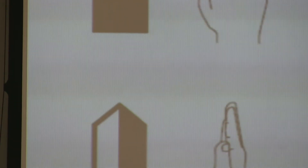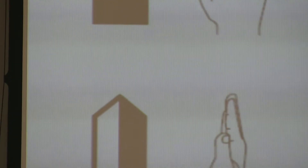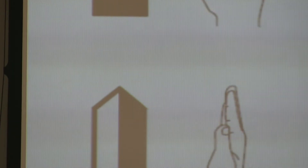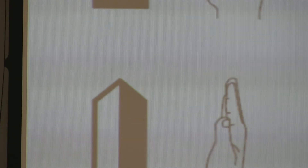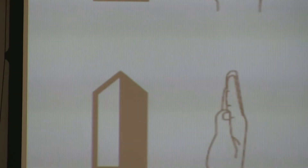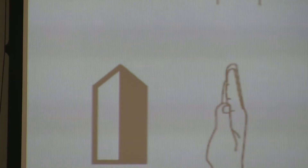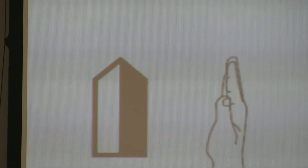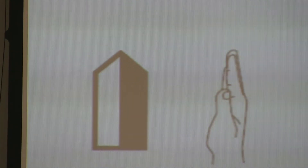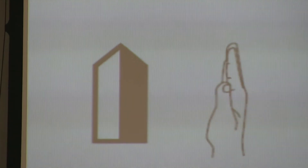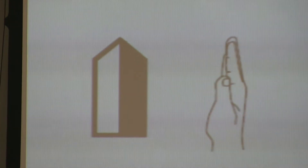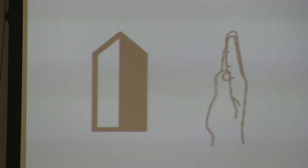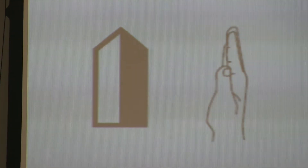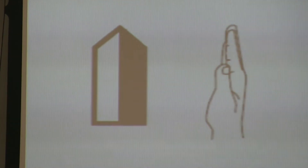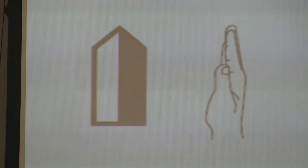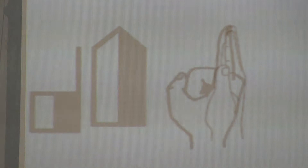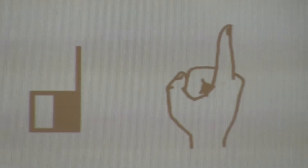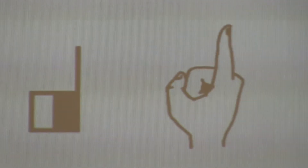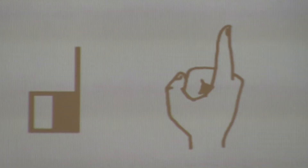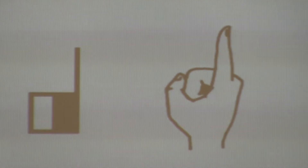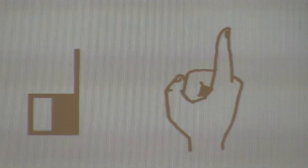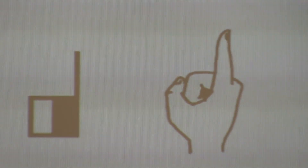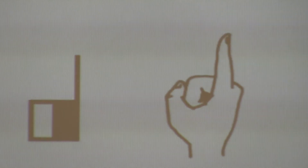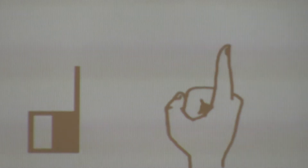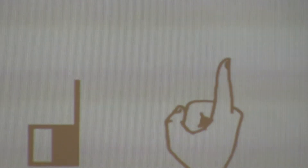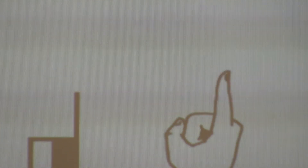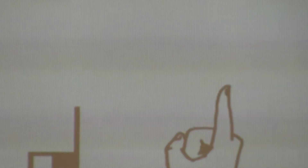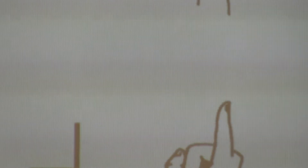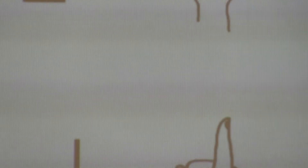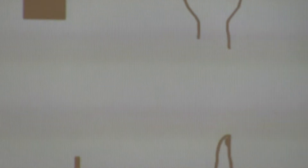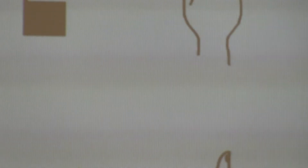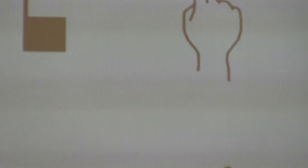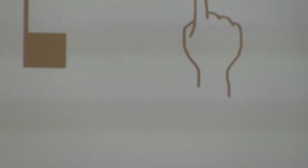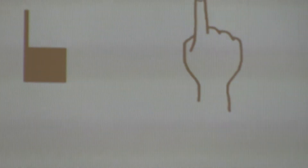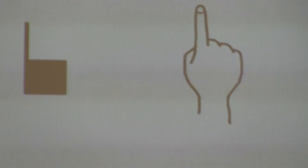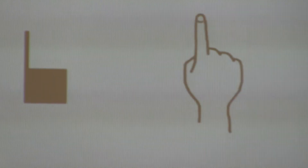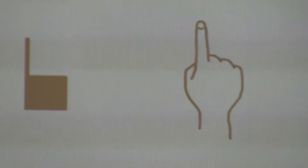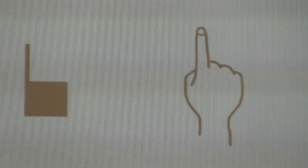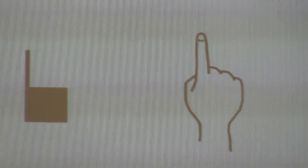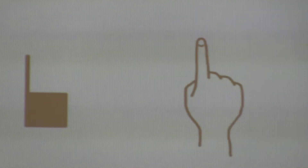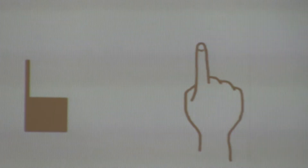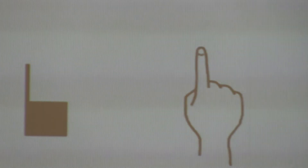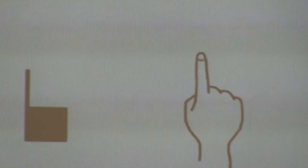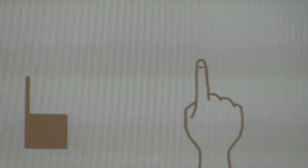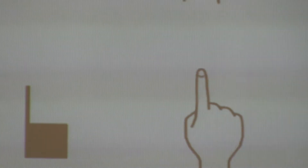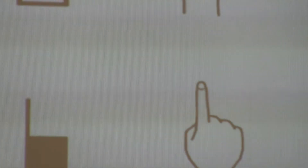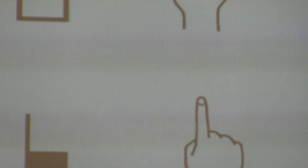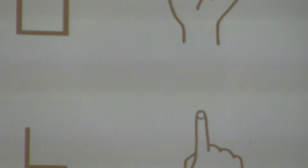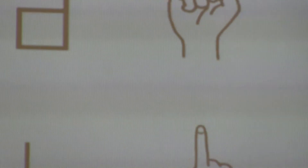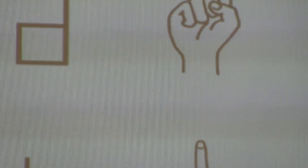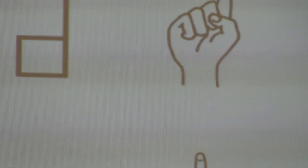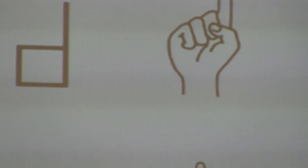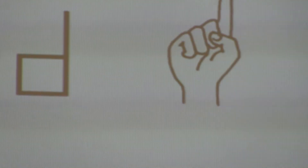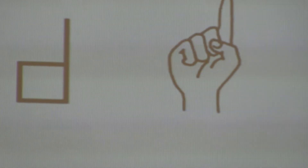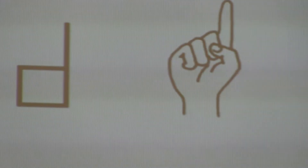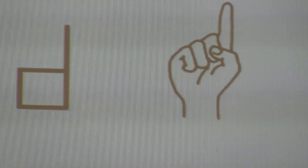też pozewnętrzny. Zawsze czarny pozewnętrzny. Zresztą to wszystko Państwo macie na płytkach. Na płytce jest cała ta